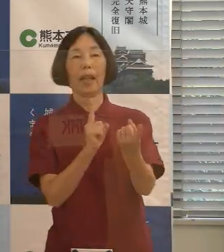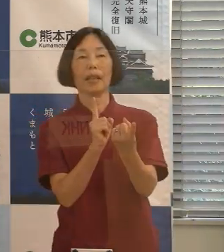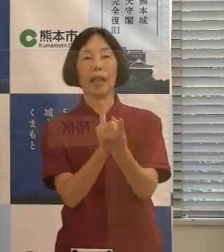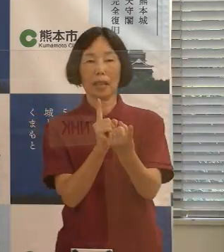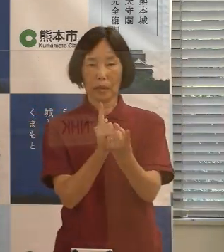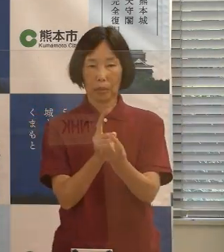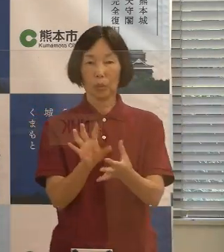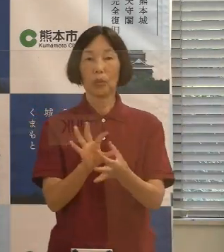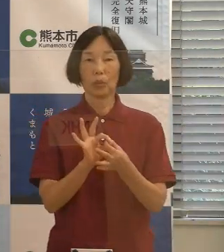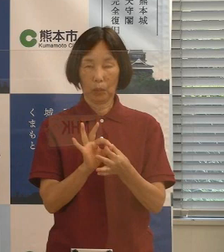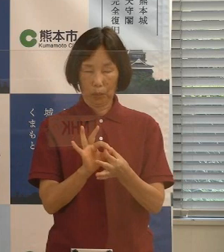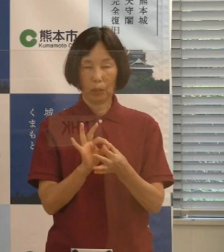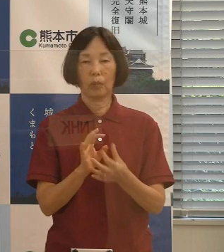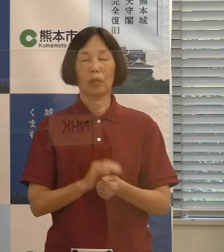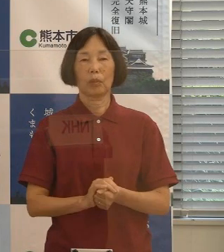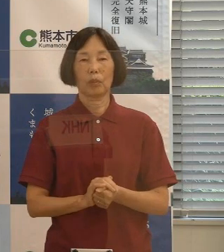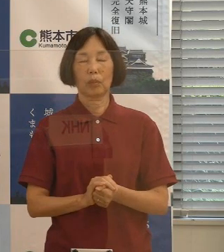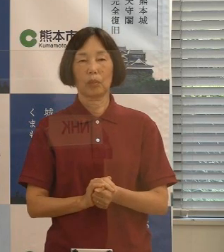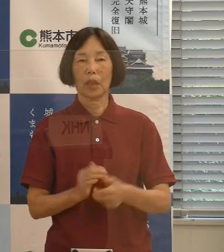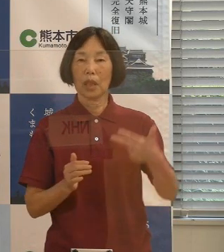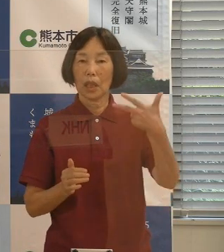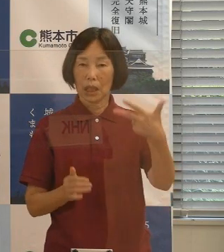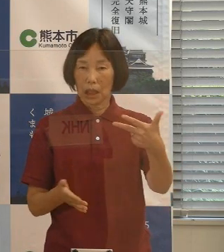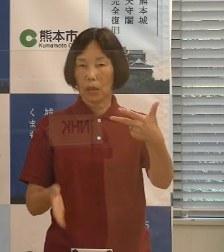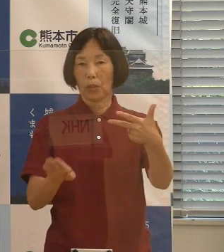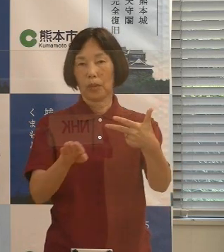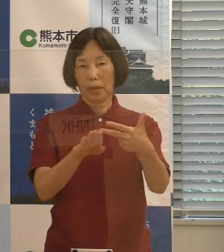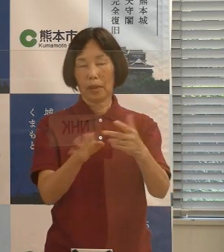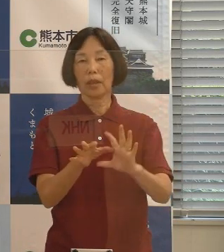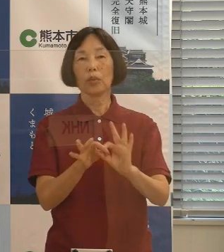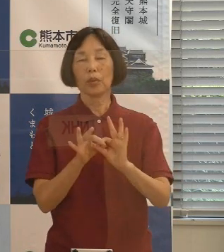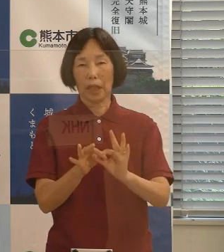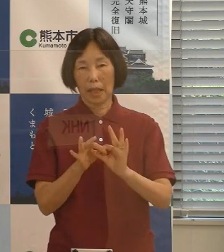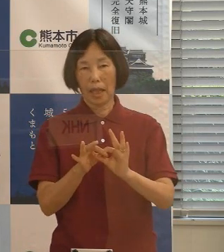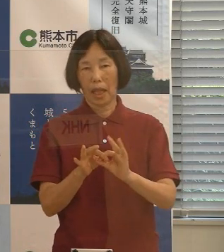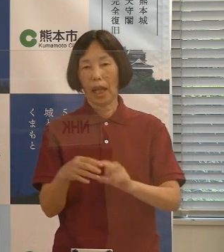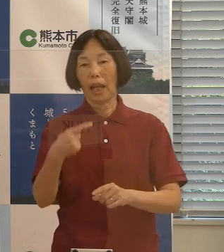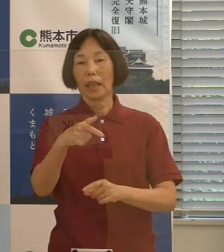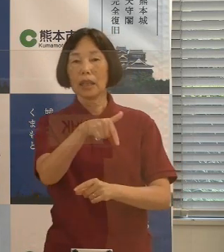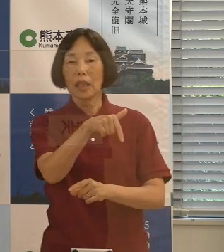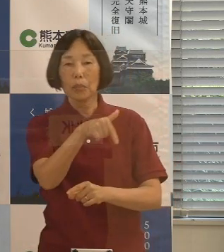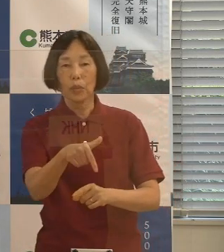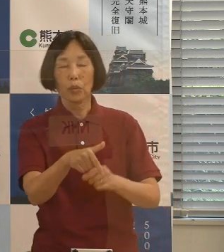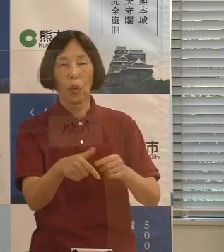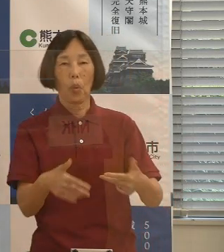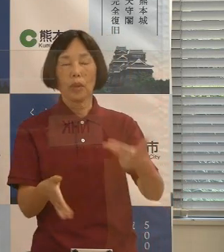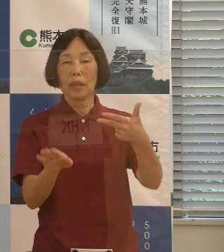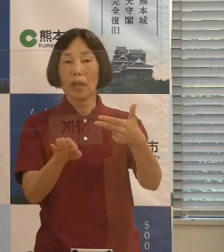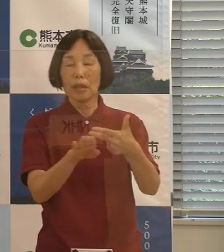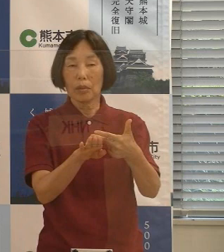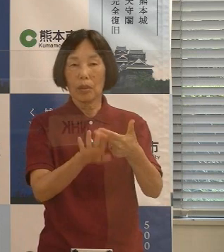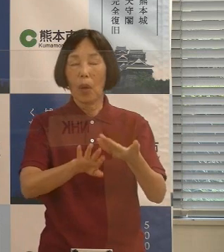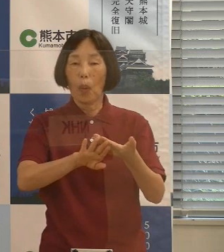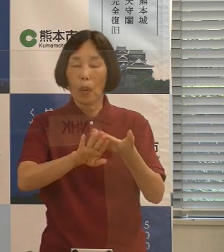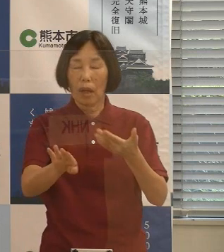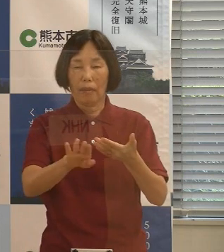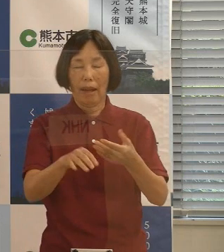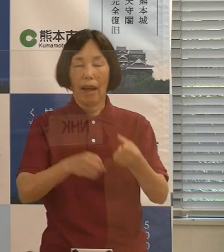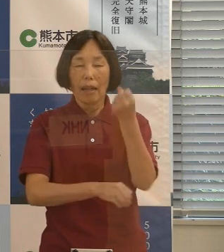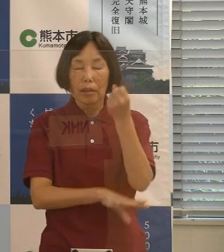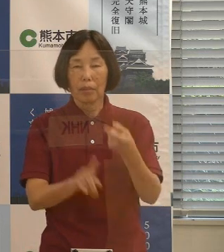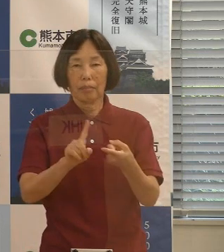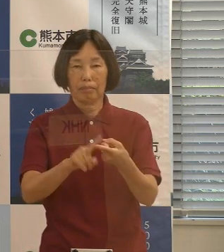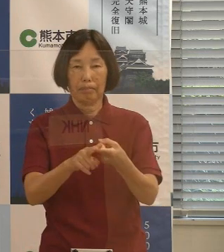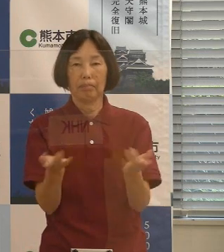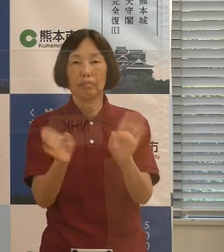一環といたしまして、私有施設につきましては一部の施設を除き基本的に休館としておりまして、す